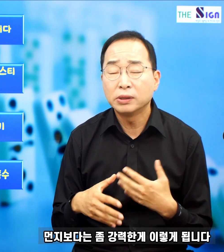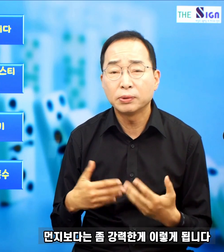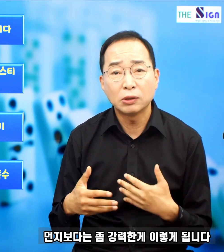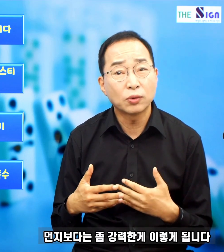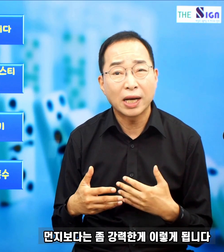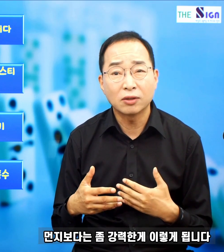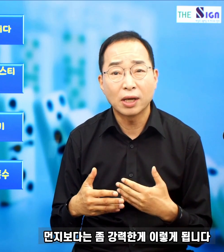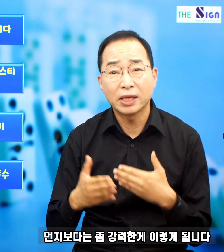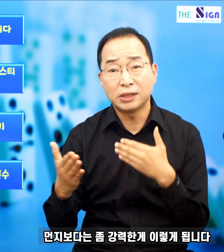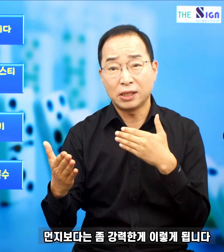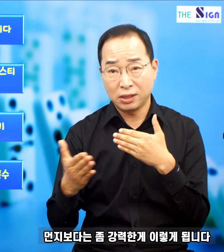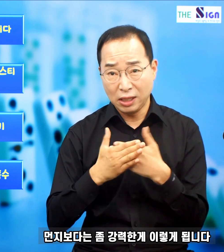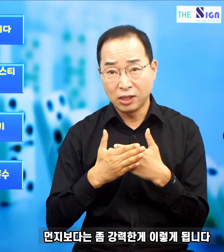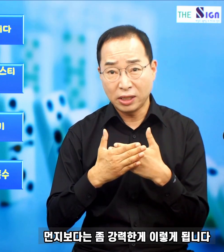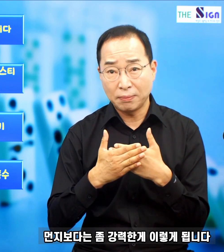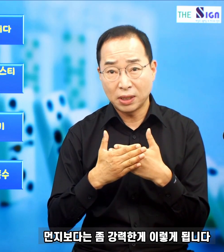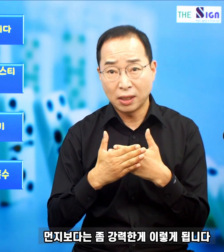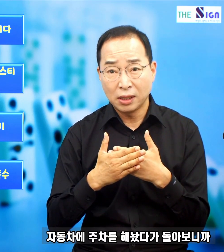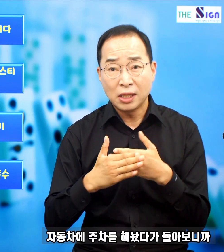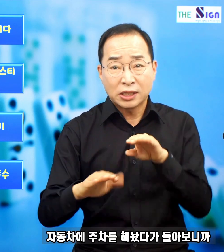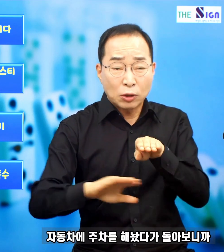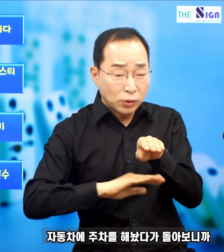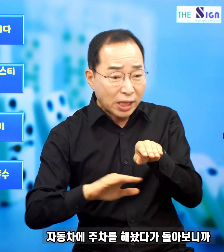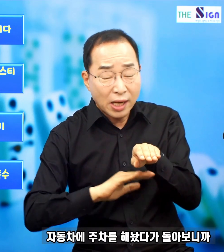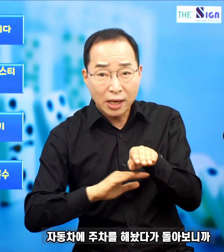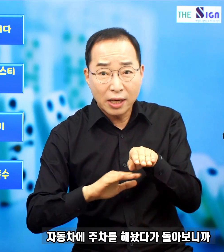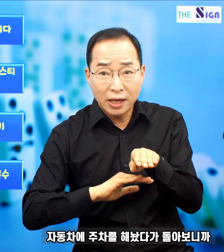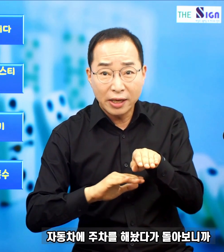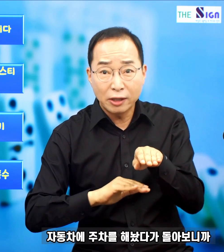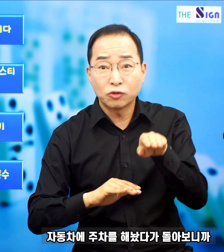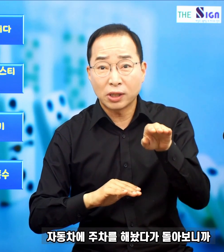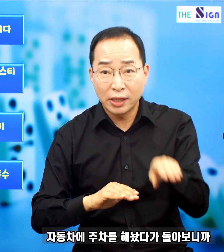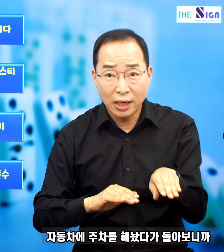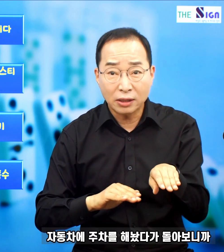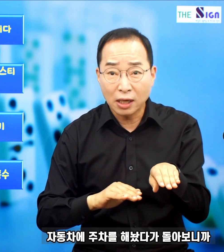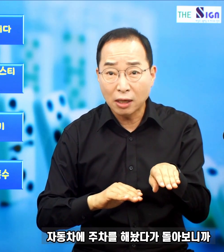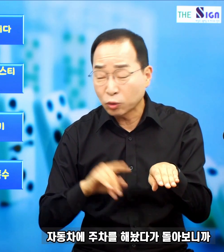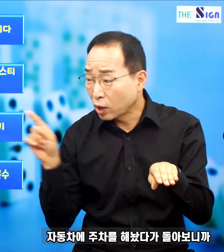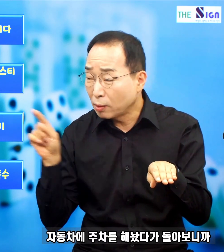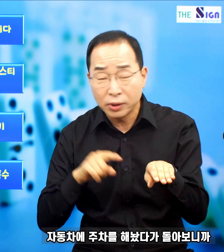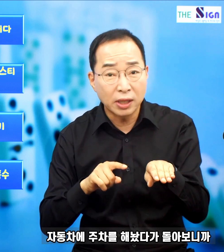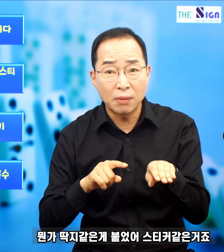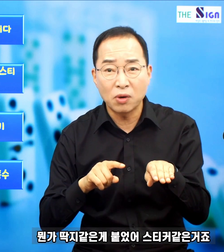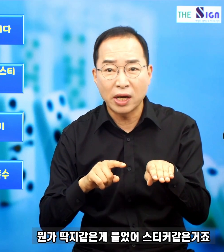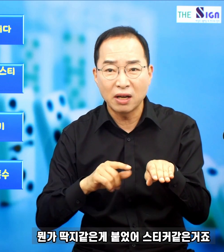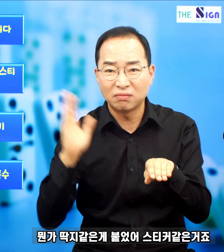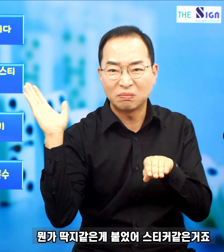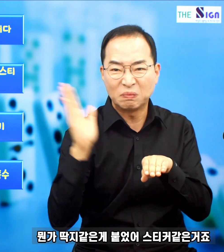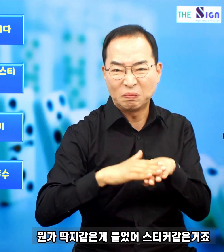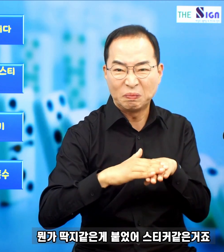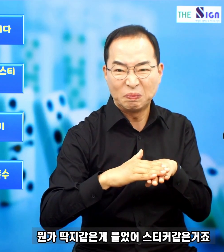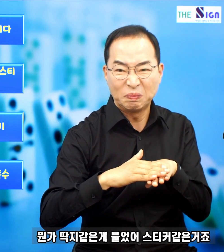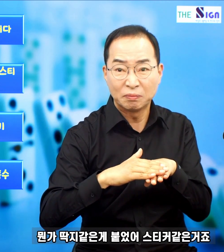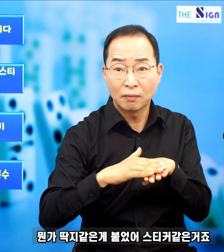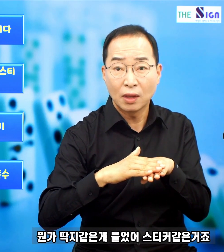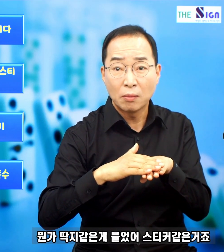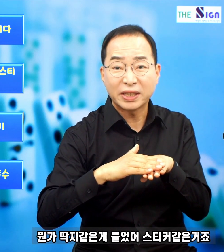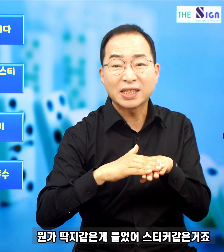먼지보다는 좀 강력한 게 이제 이렇게 됩니다. 자동차에 주차를 해놨다가 돌아보니까 뭔가 딱지 같은